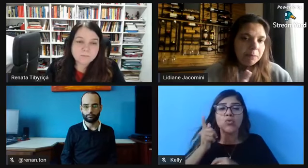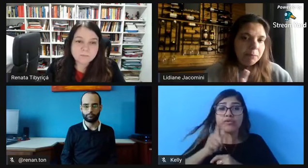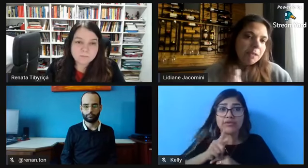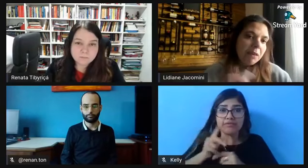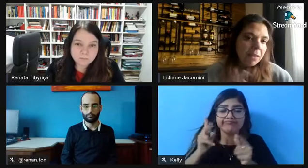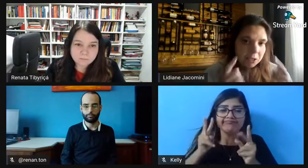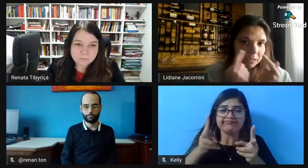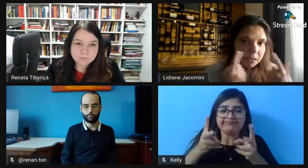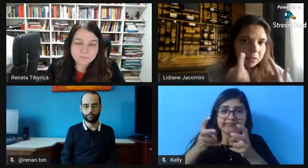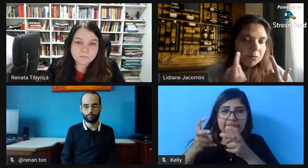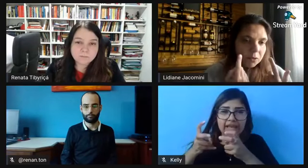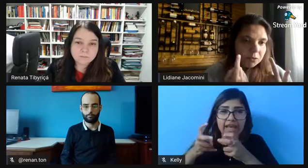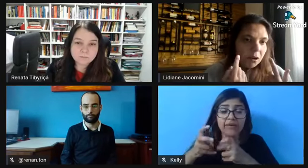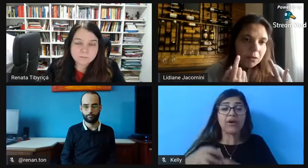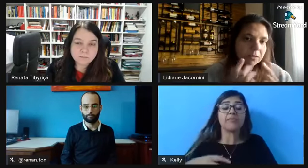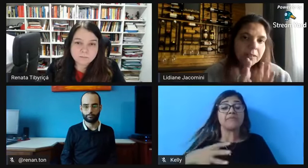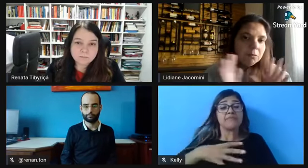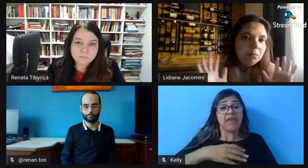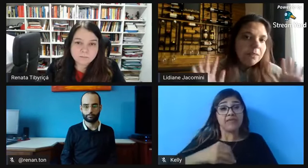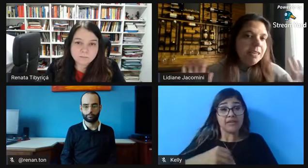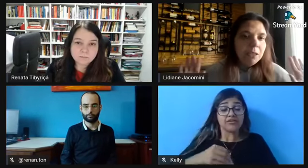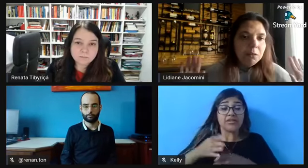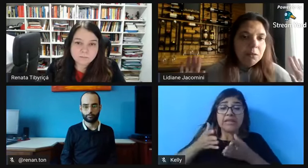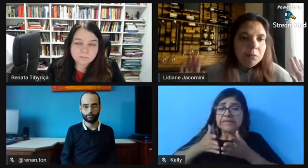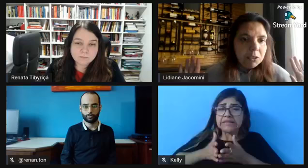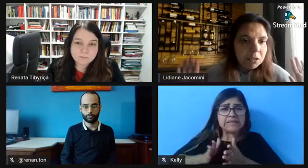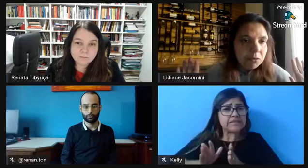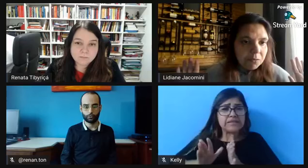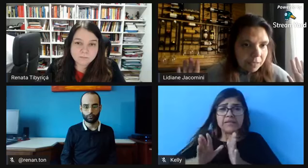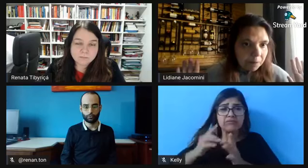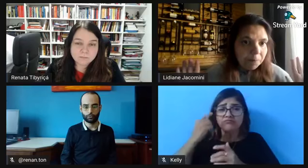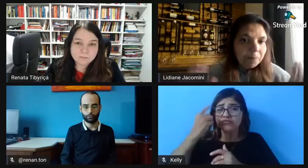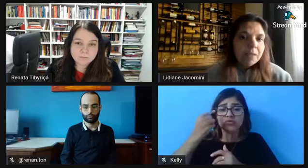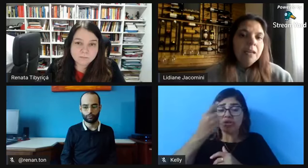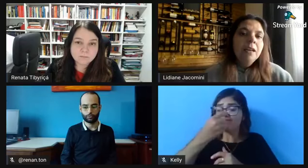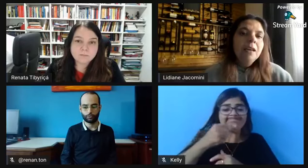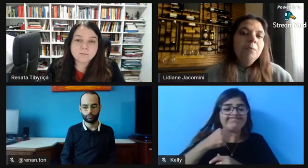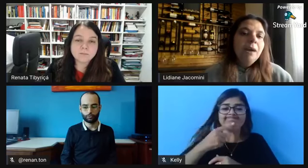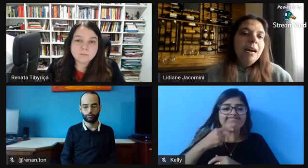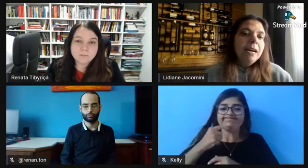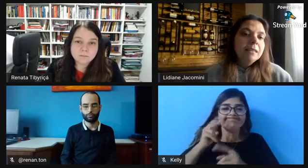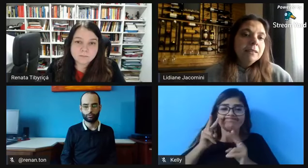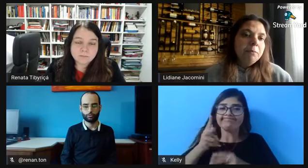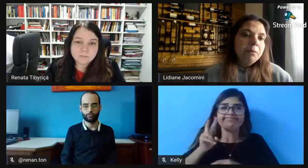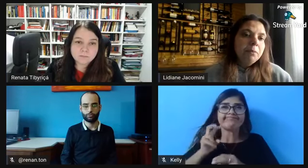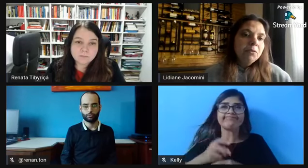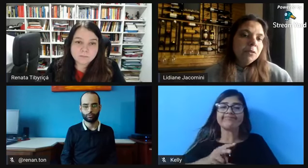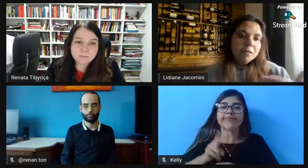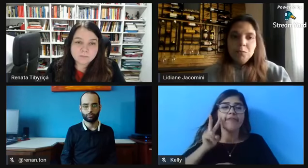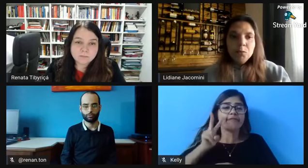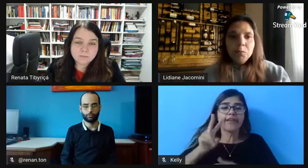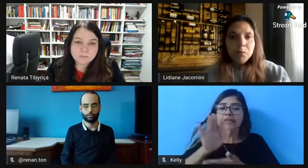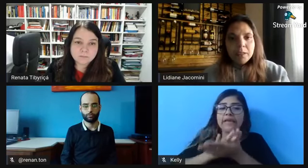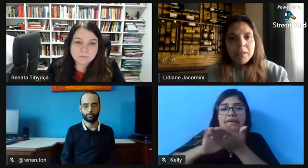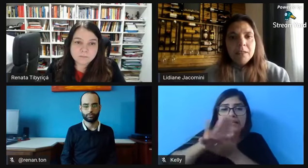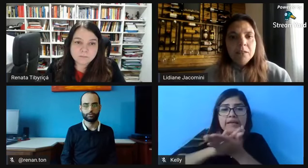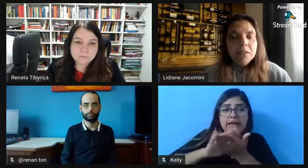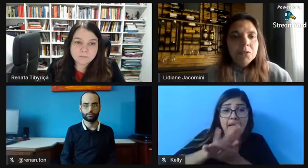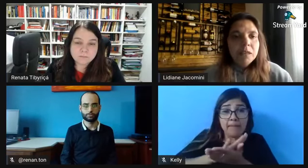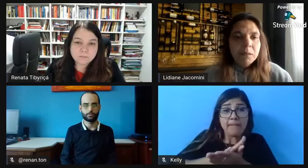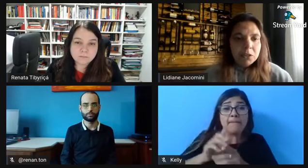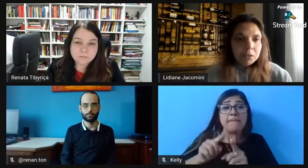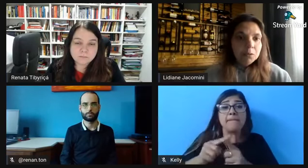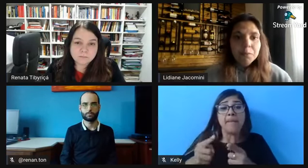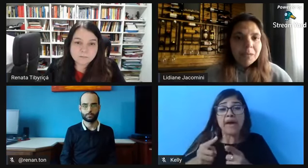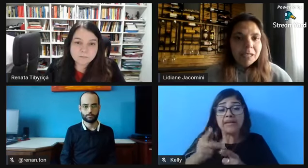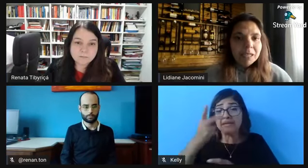para uma perícia, por exemplo, minha filha já nasceu sem os 2 olhos, então não tem nenhum indício de visão. Mas tem pessoas do grupo que a